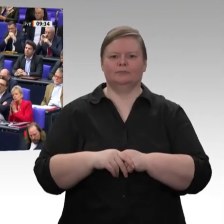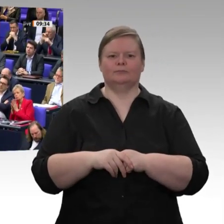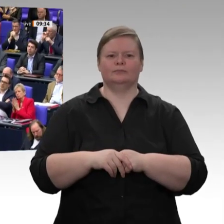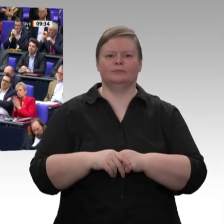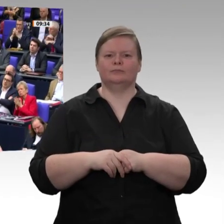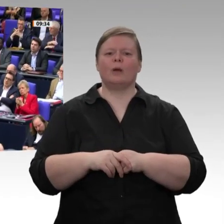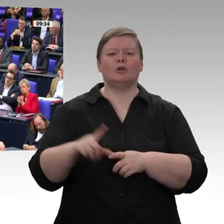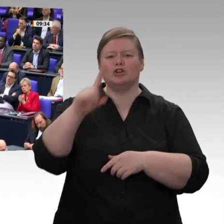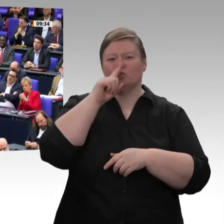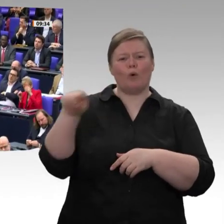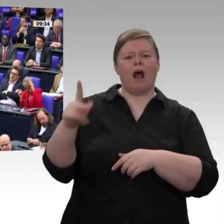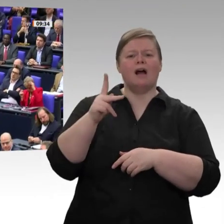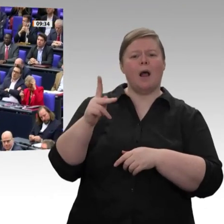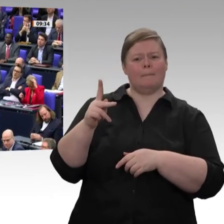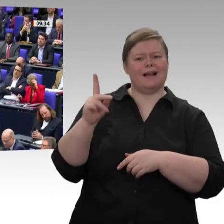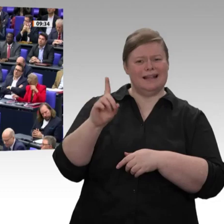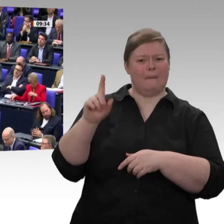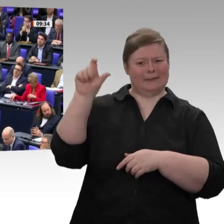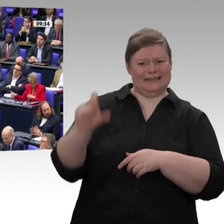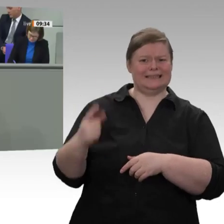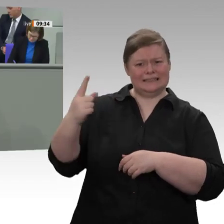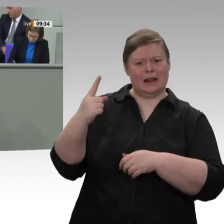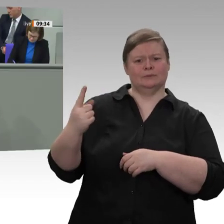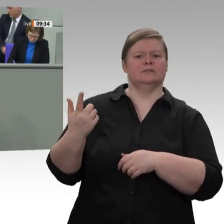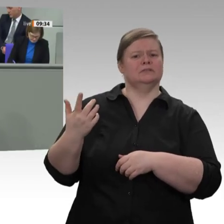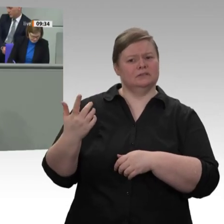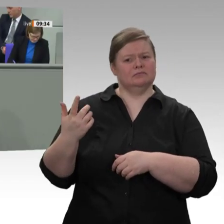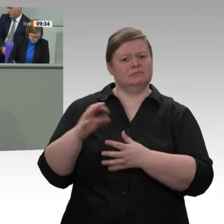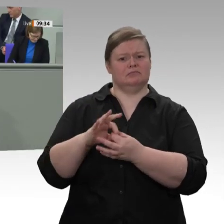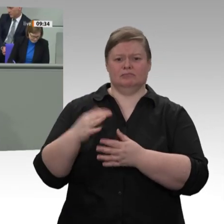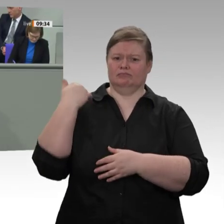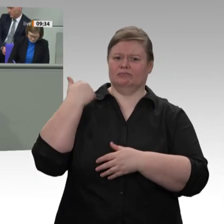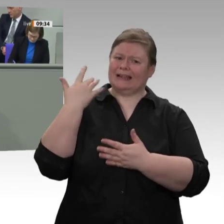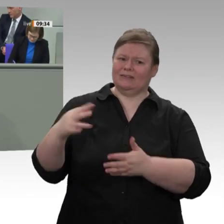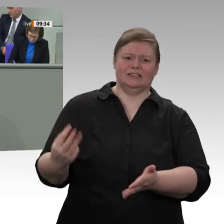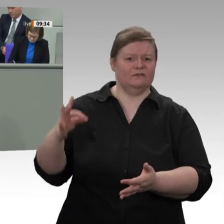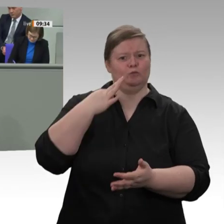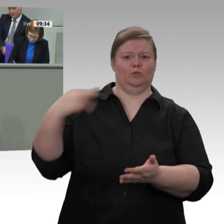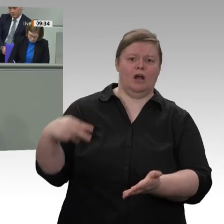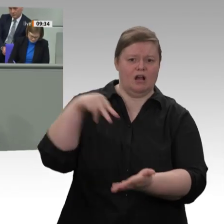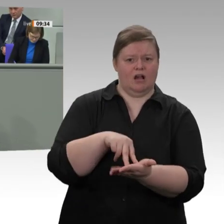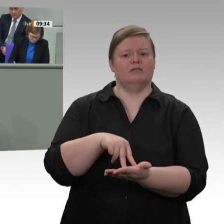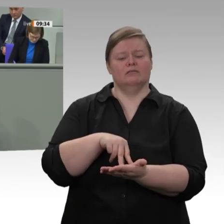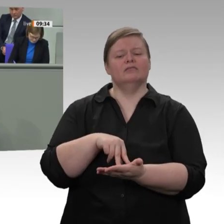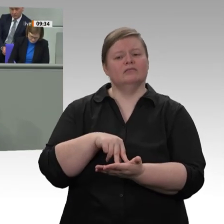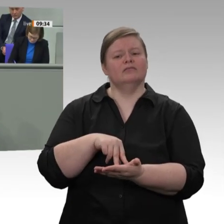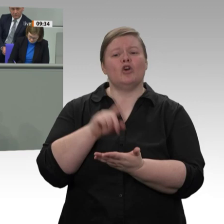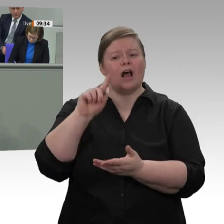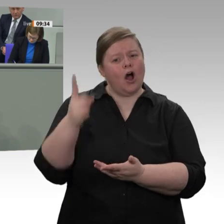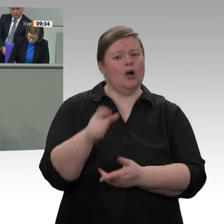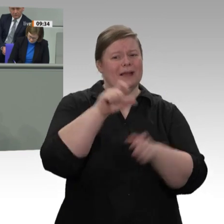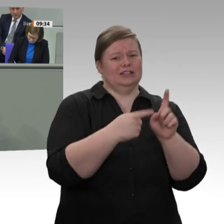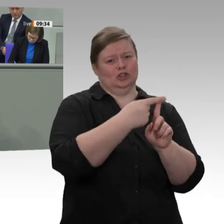einsetzen in den Dörfern, in den Gemeinden, in den Städten. Und deswegen sage ich, ja, meine Damen und Herren, es ist